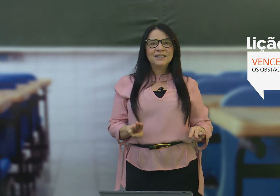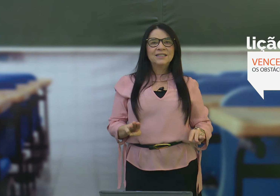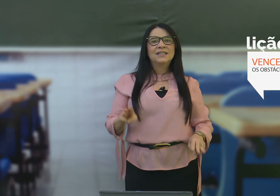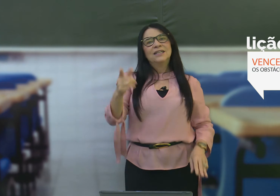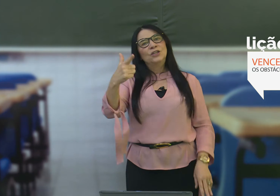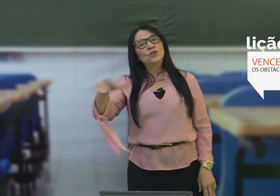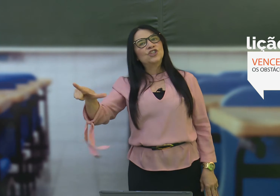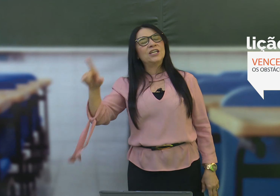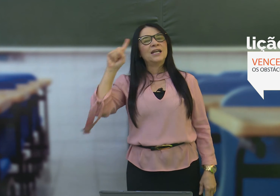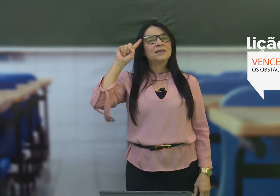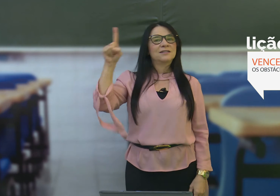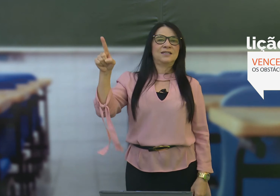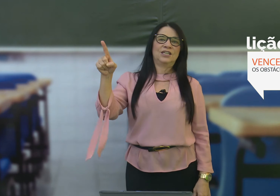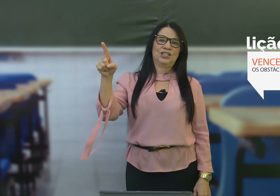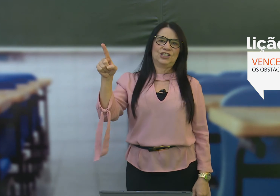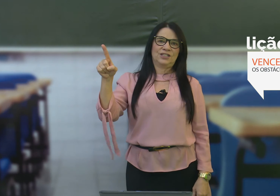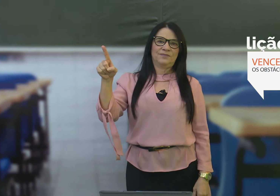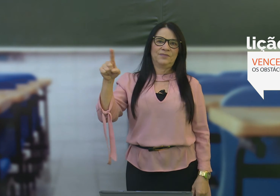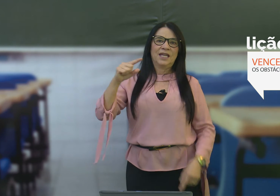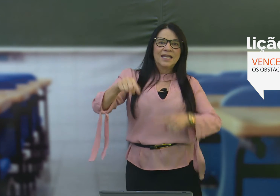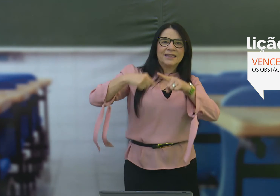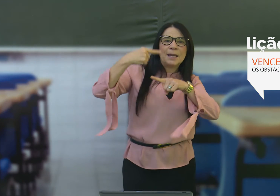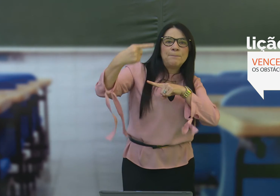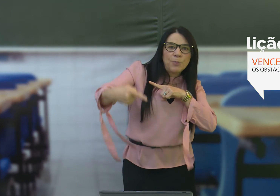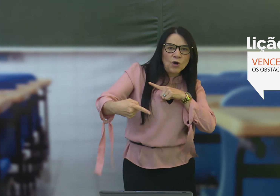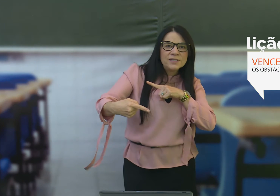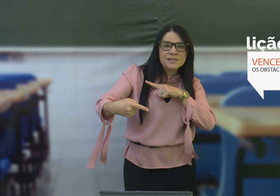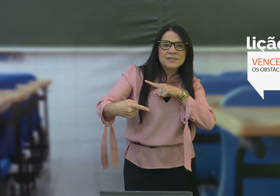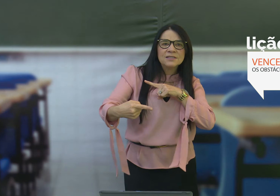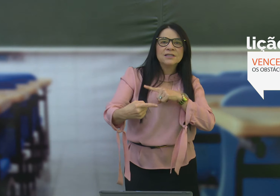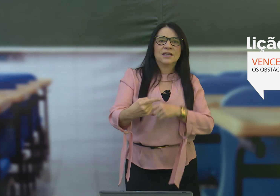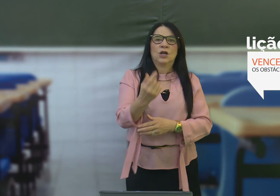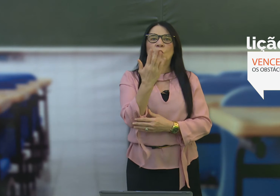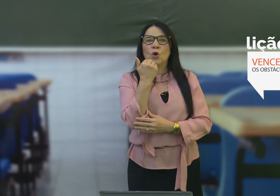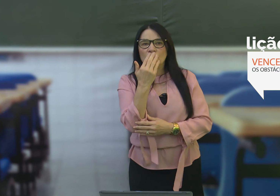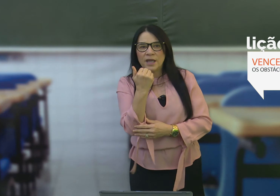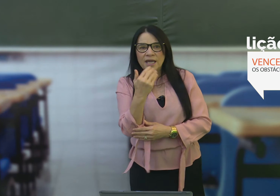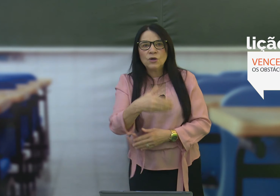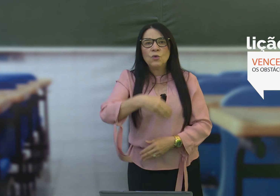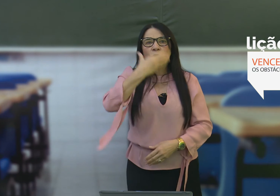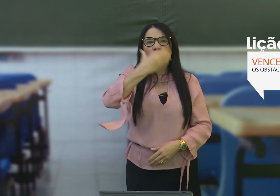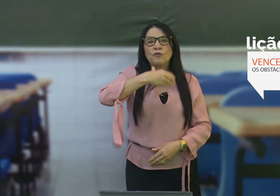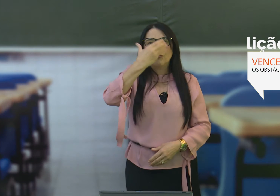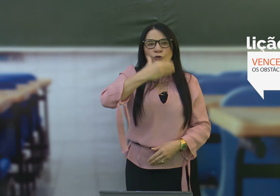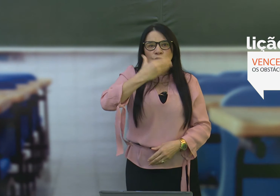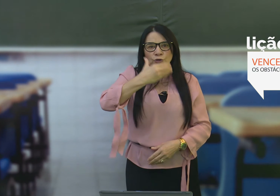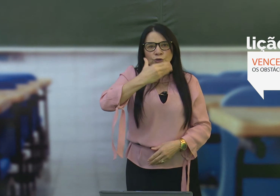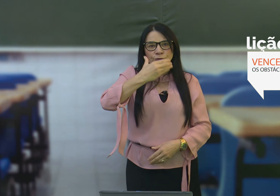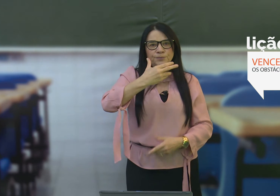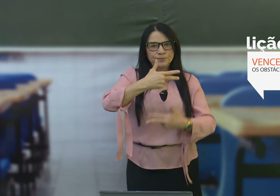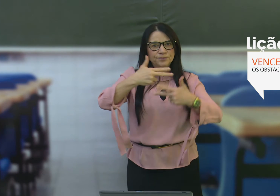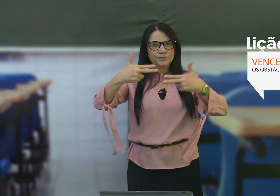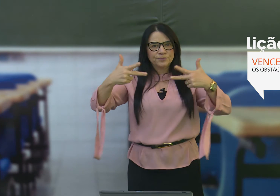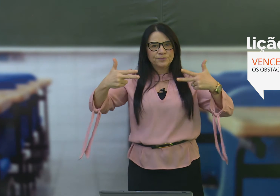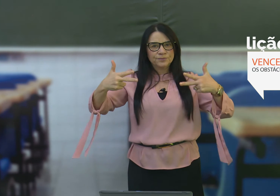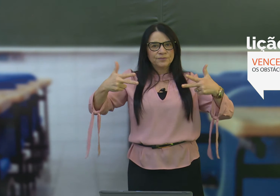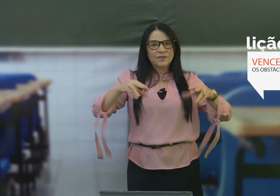no dia seguinte. Depois comeram o fruto